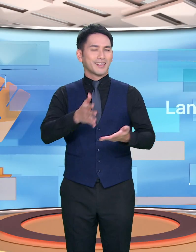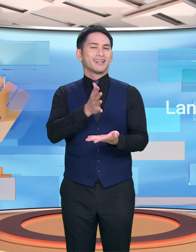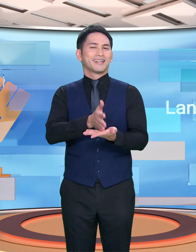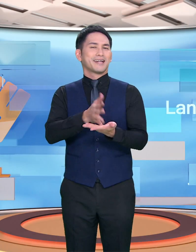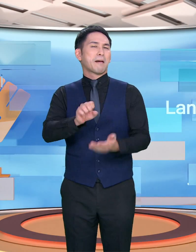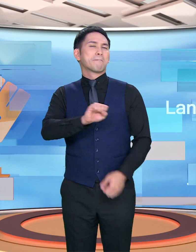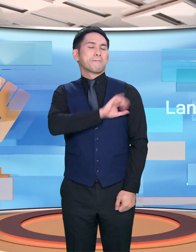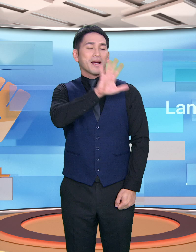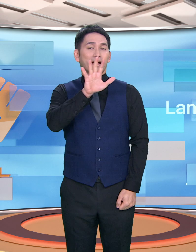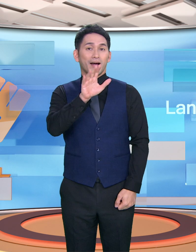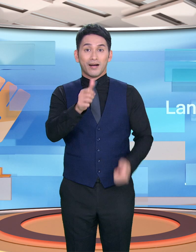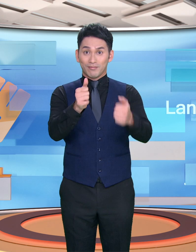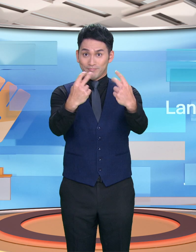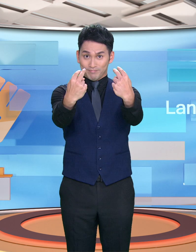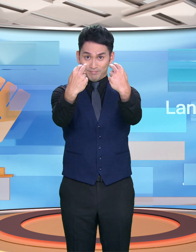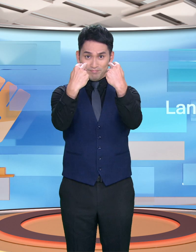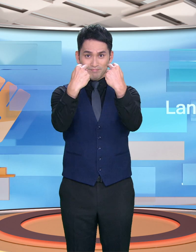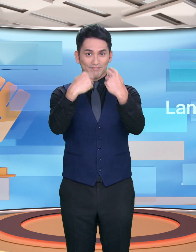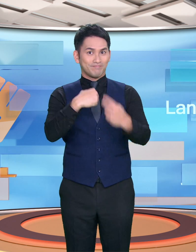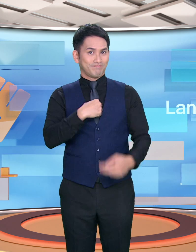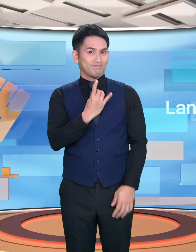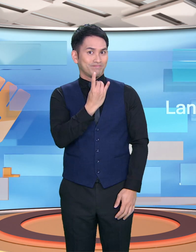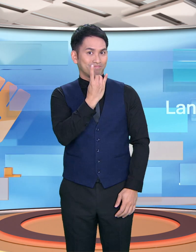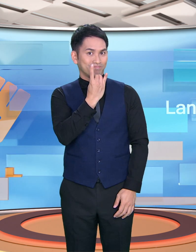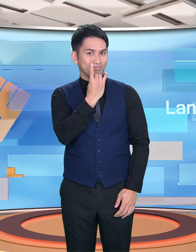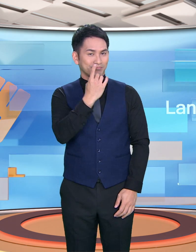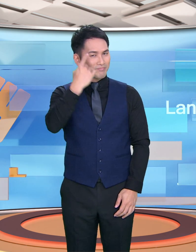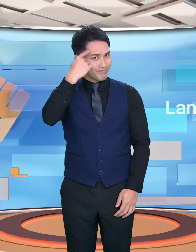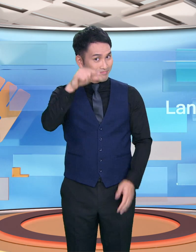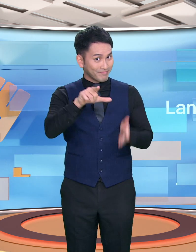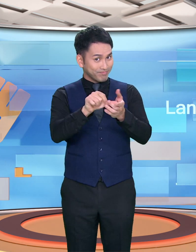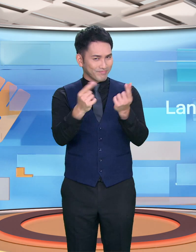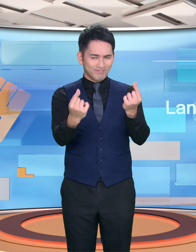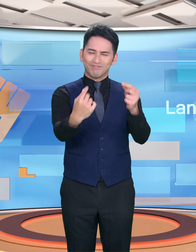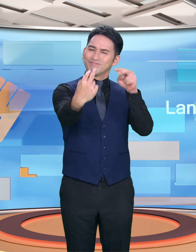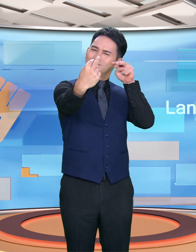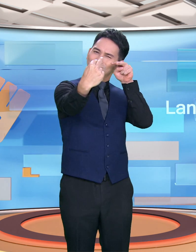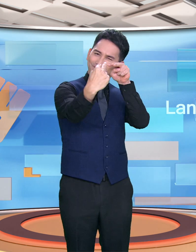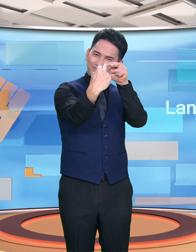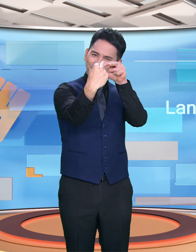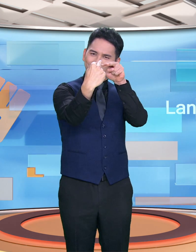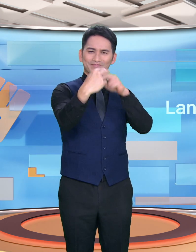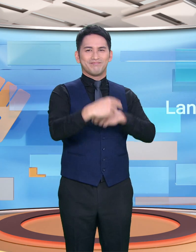感谢您收看这一节的公视手语新闻，我是牛宣文，明天同一时间再会。